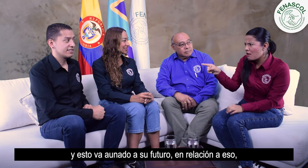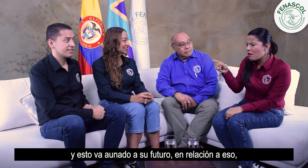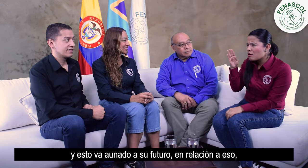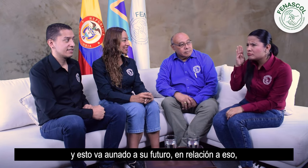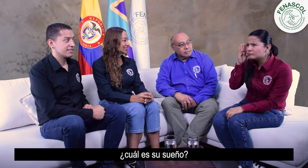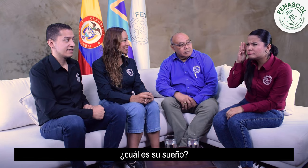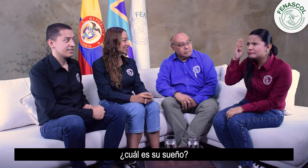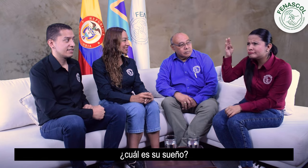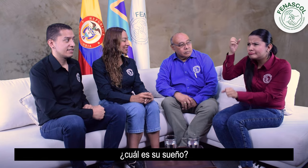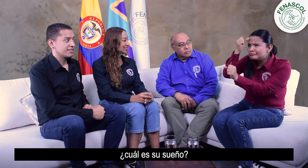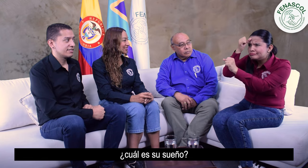¿cuál es su sueño?